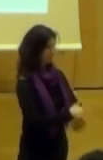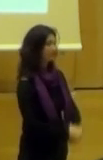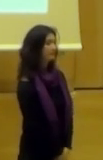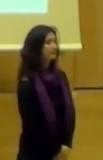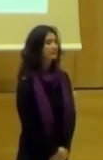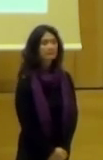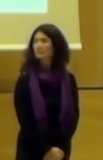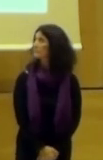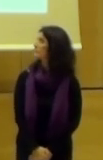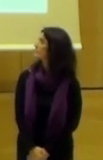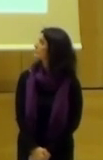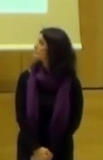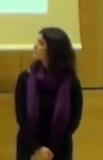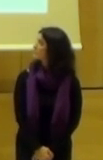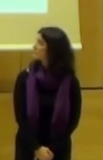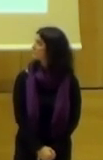Gracias.